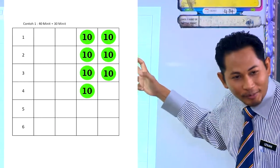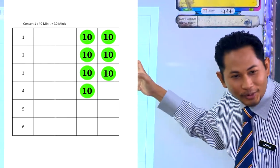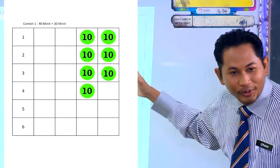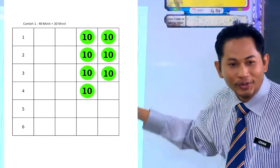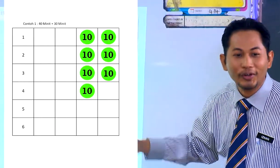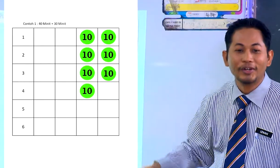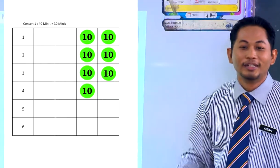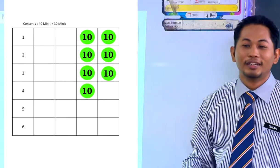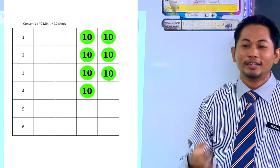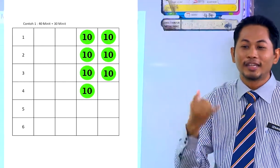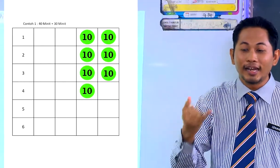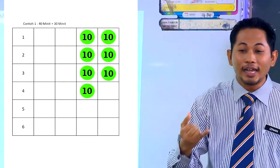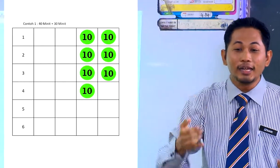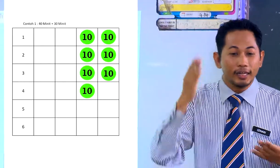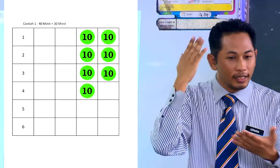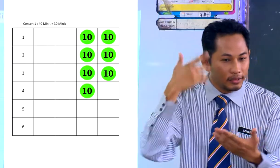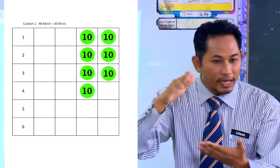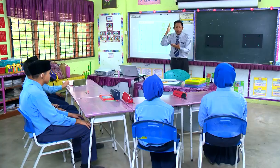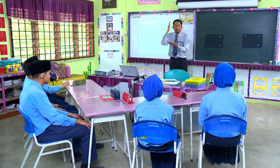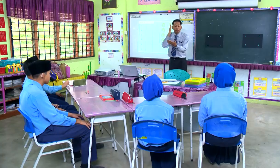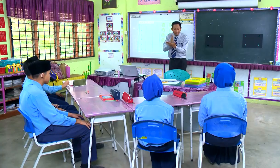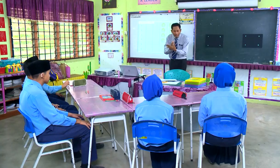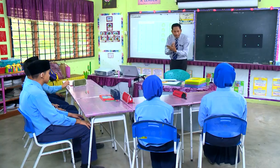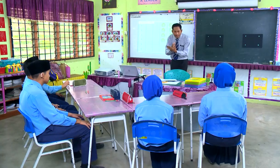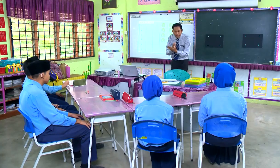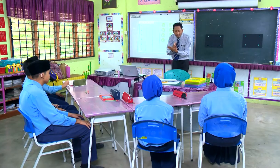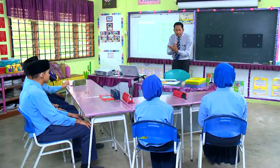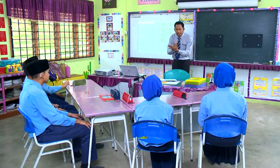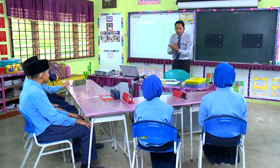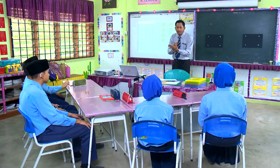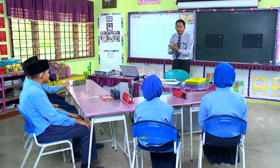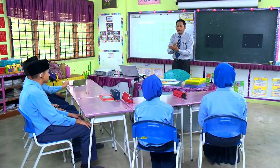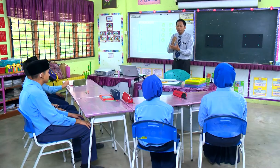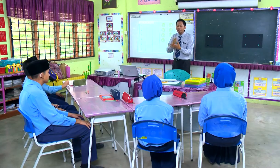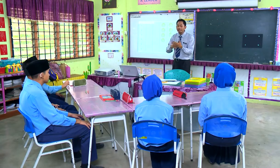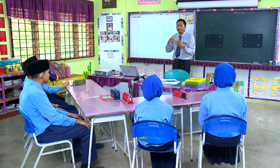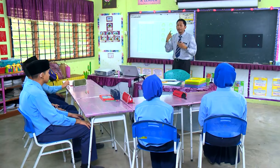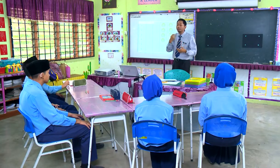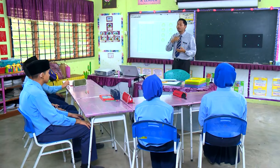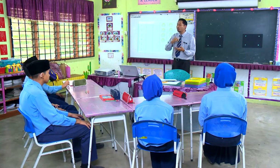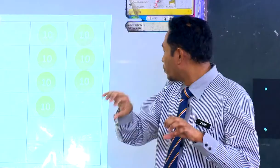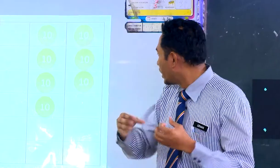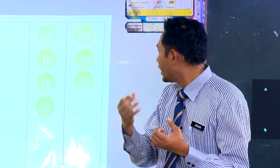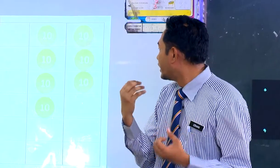30. Sekarang dah berhenti. Apa yang kita perlu buat adalah,